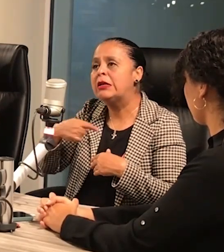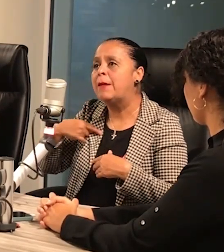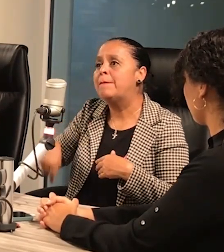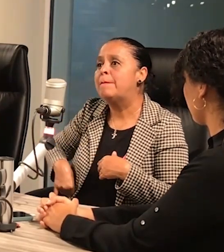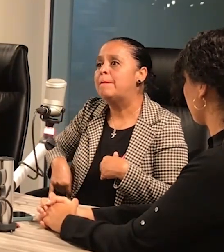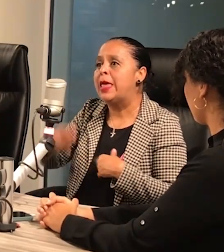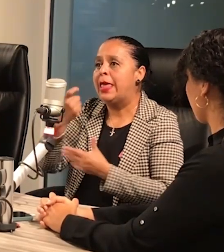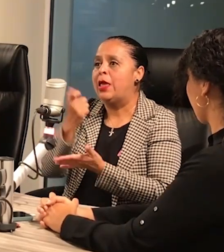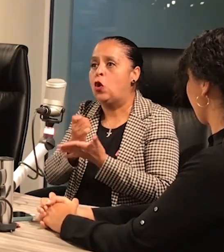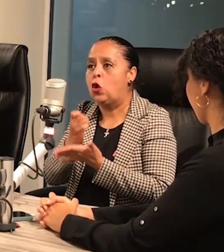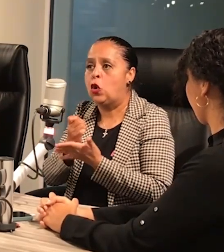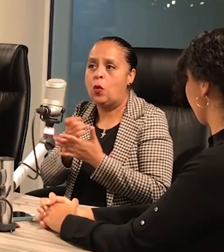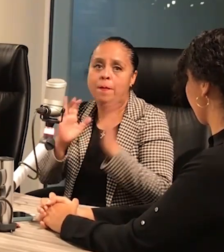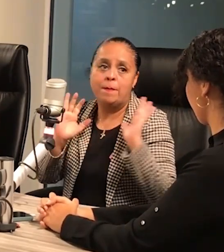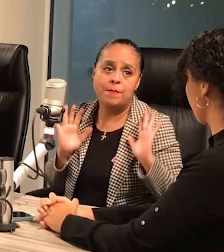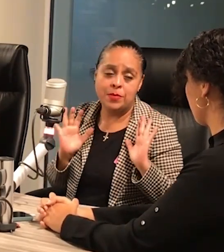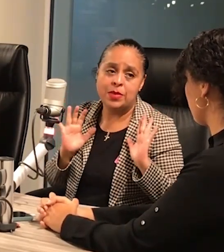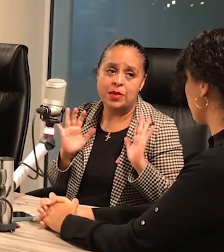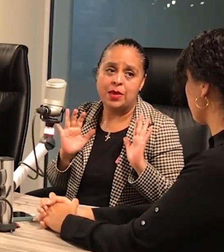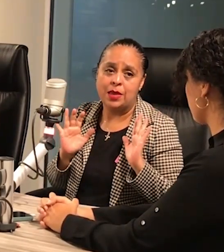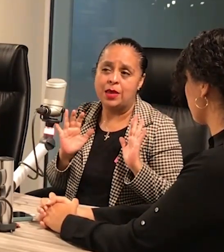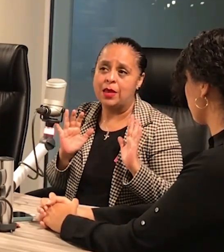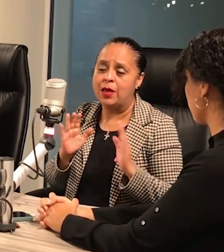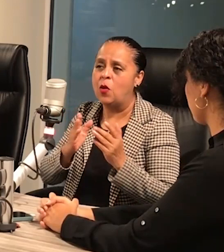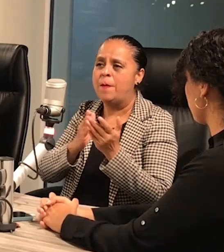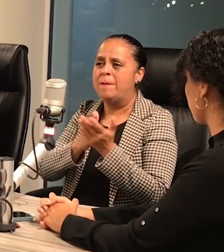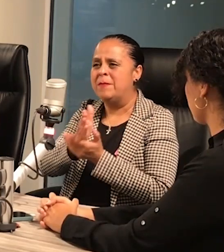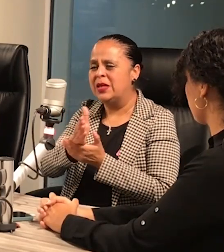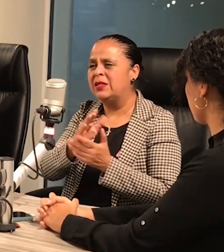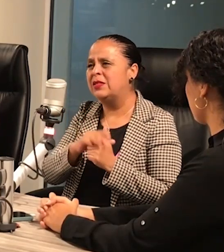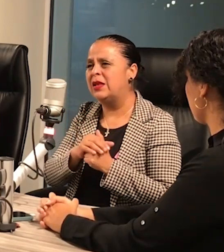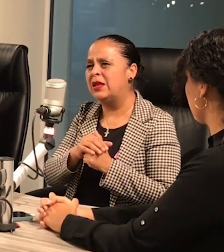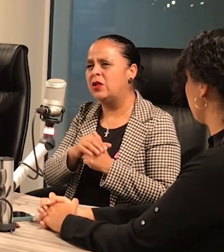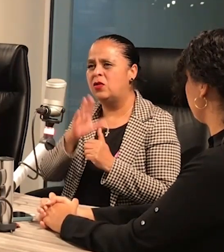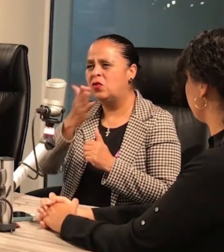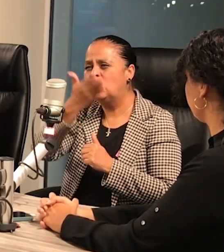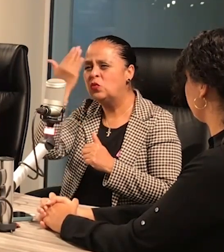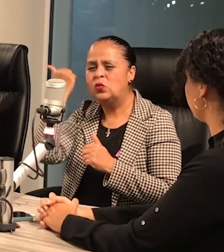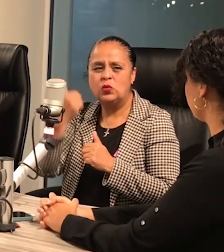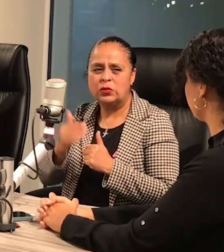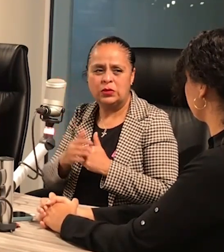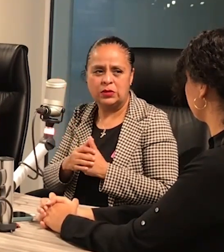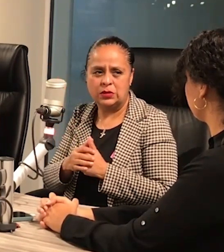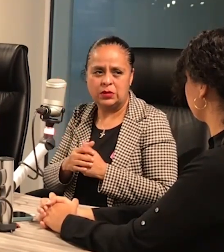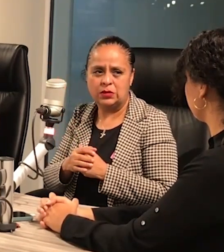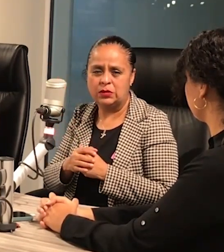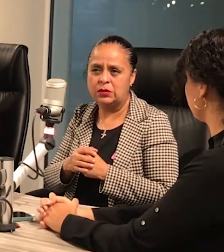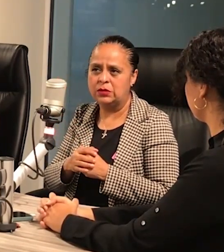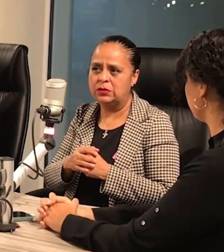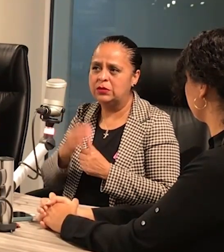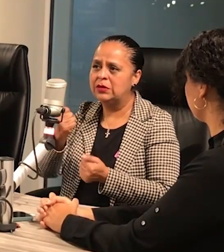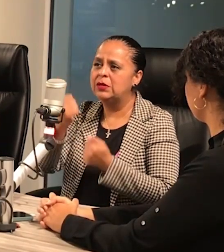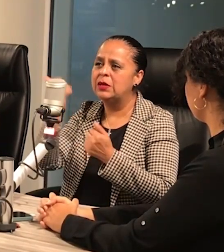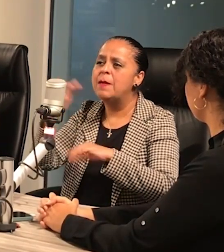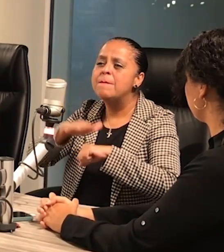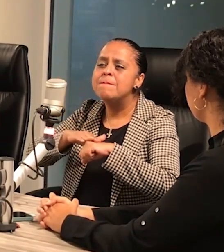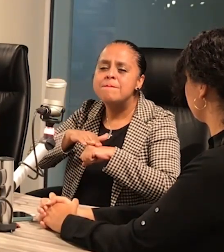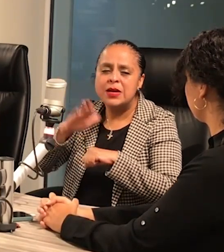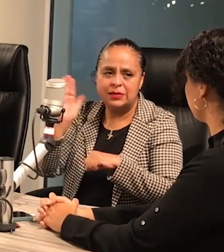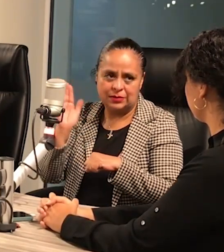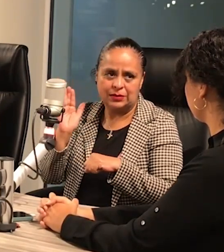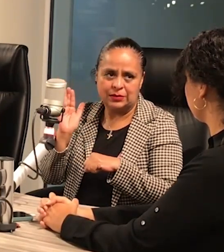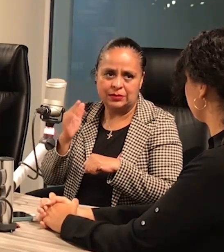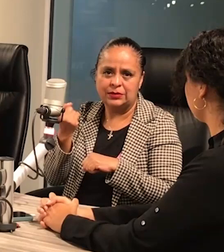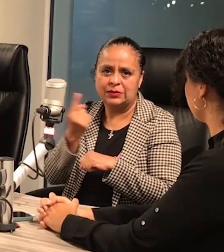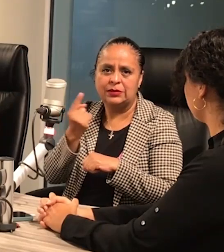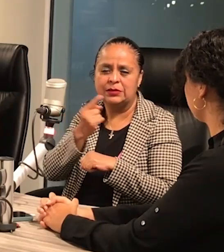la economía o de la cuestión, meter o no sé, como llevarlo un poco más allá de